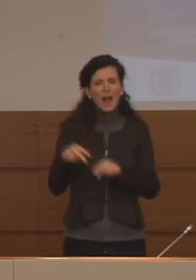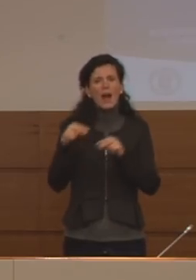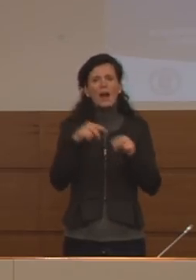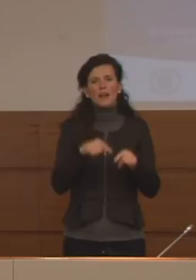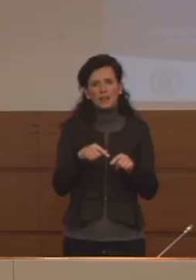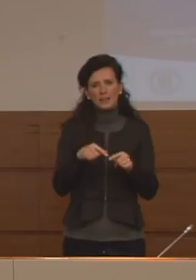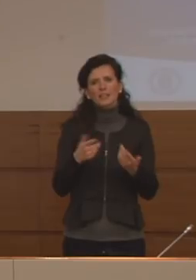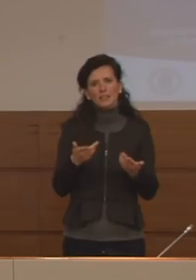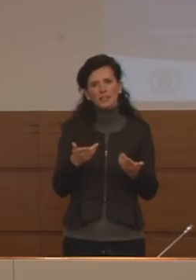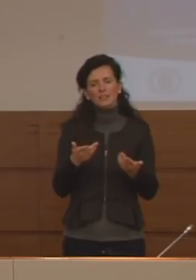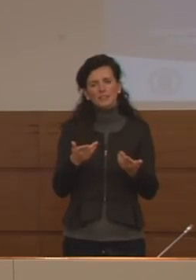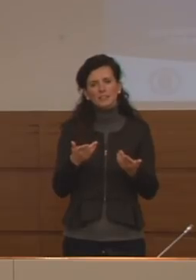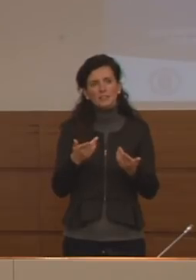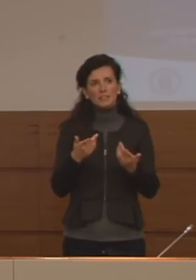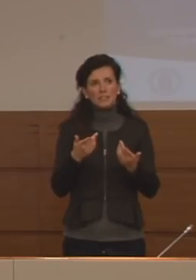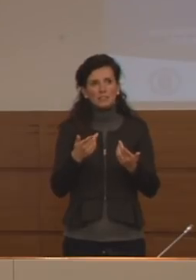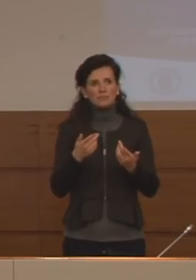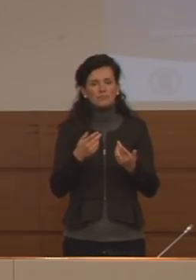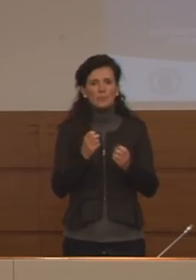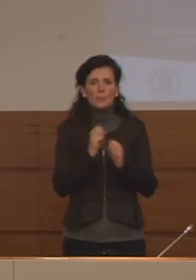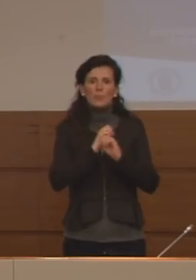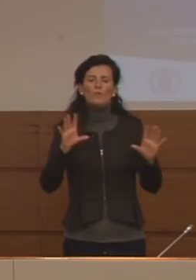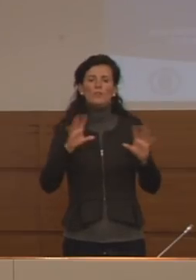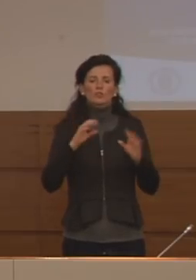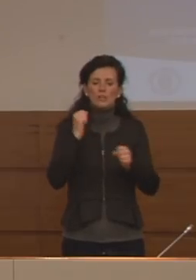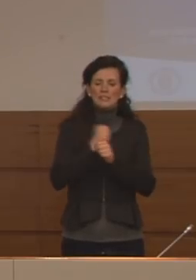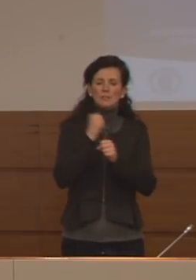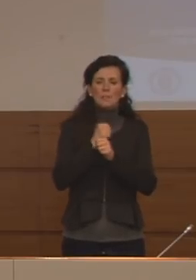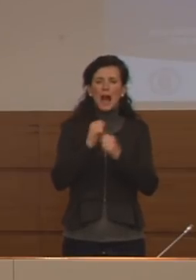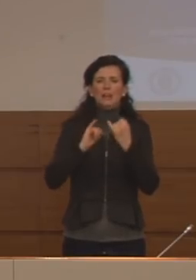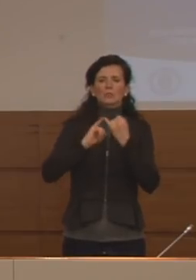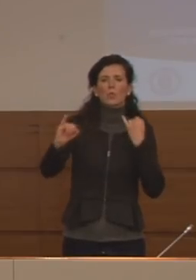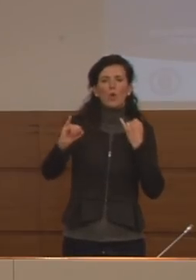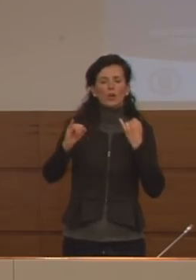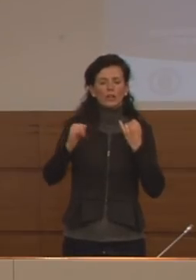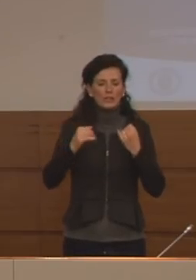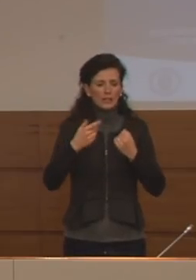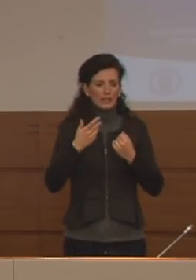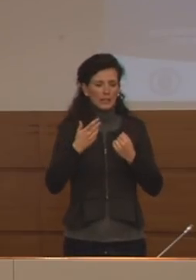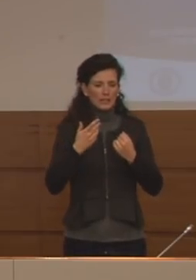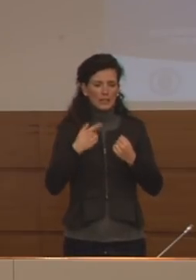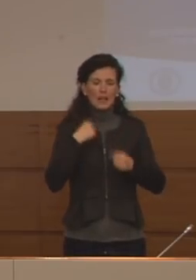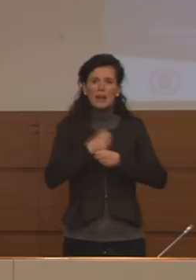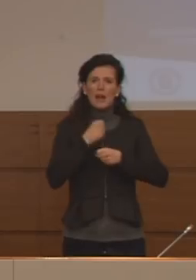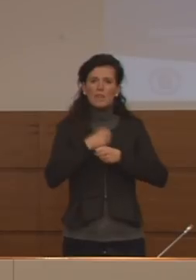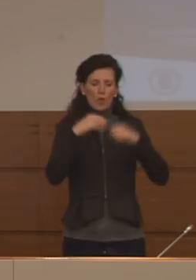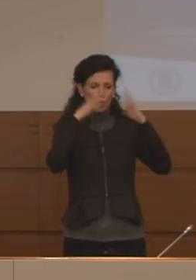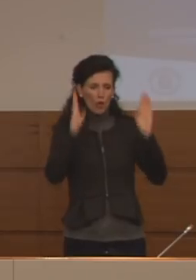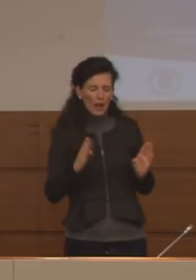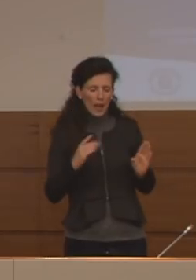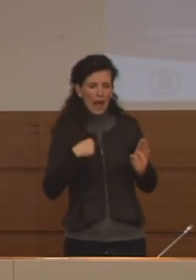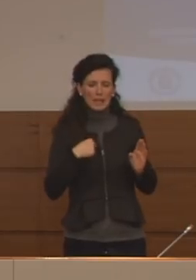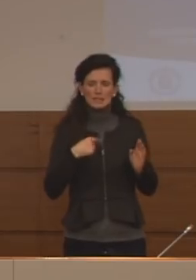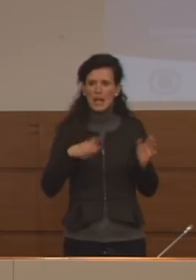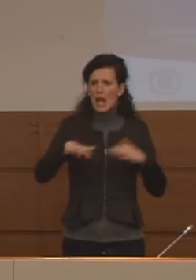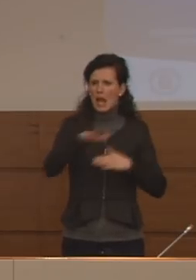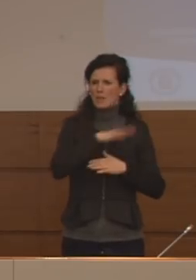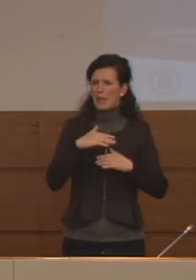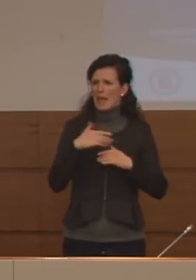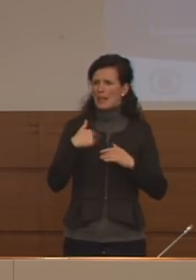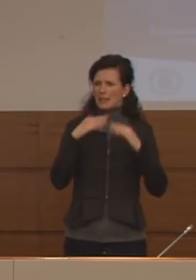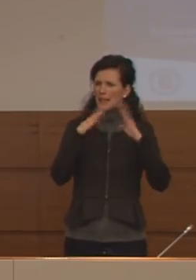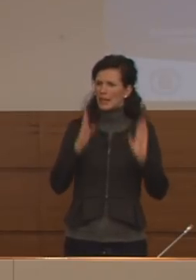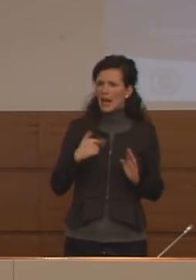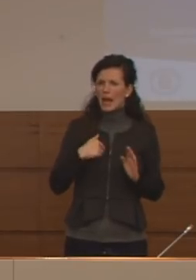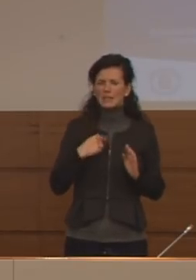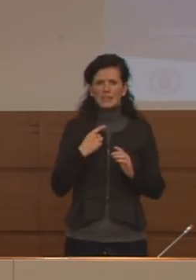quanto sia complesso lavorare in un ambiente domestico interfacciarsi con la tecnologia ma continuare a